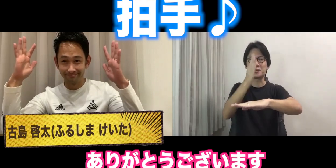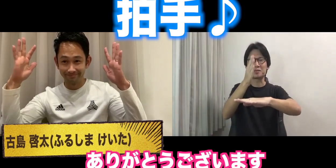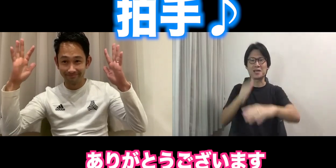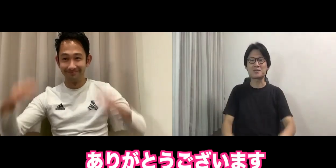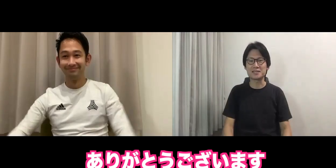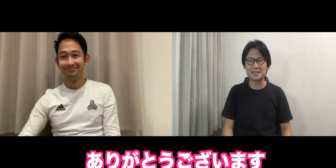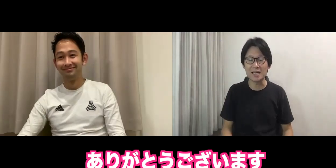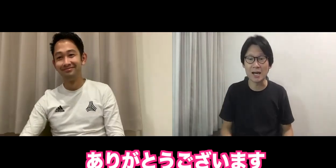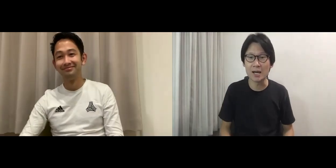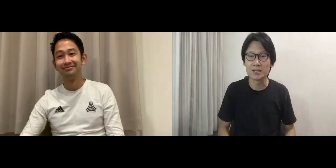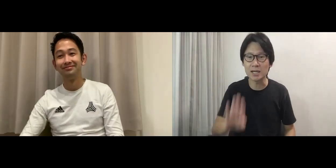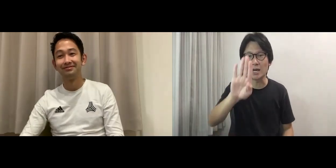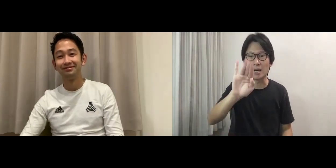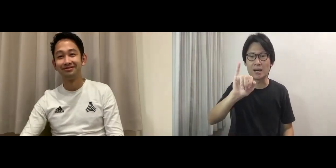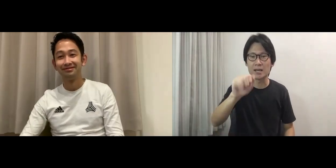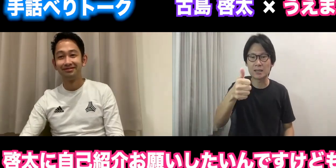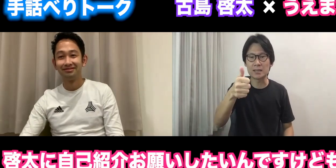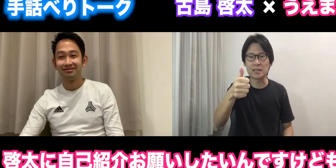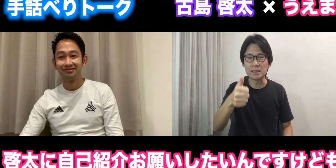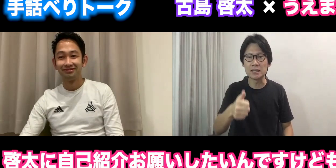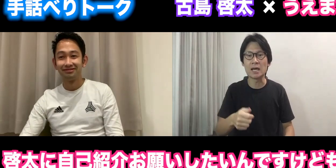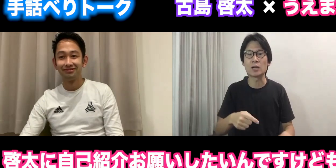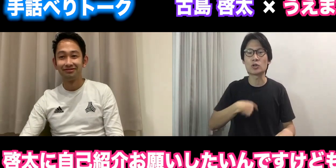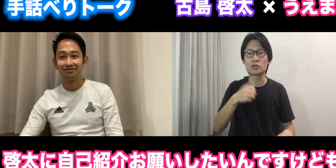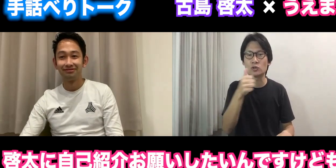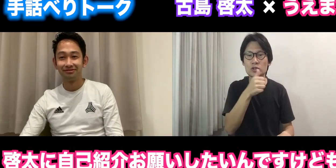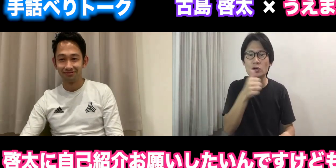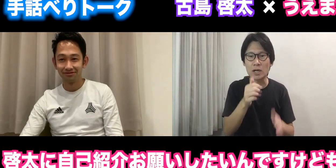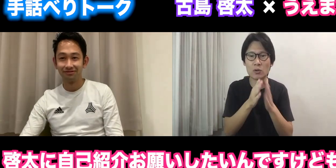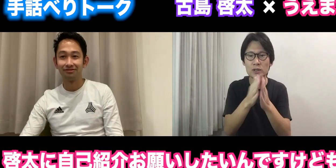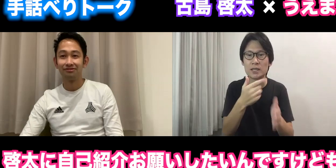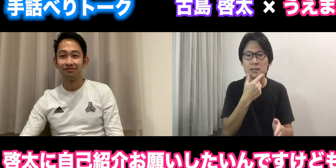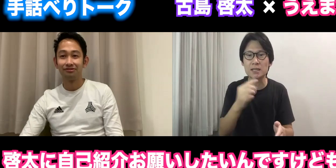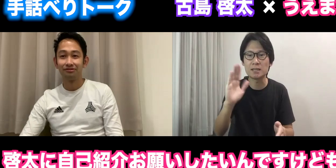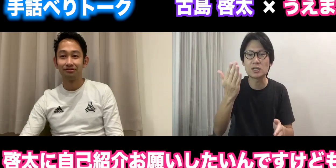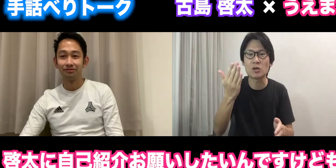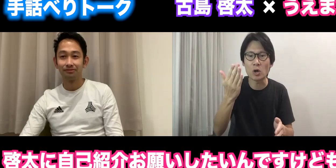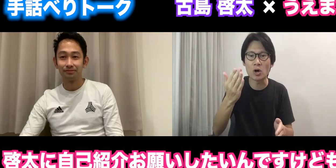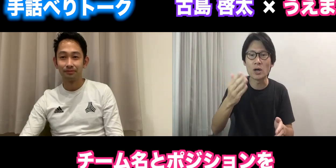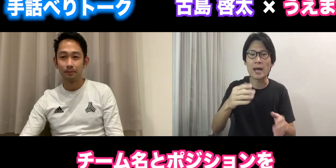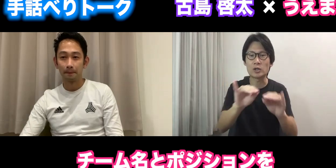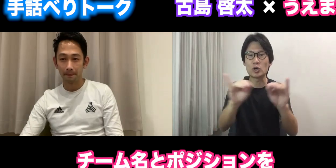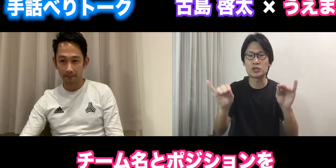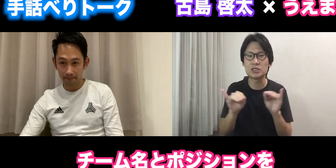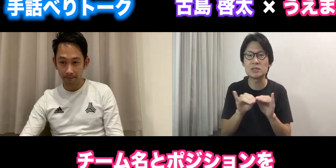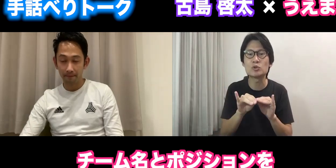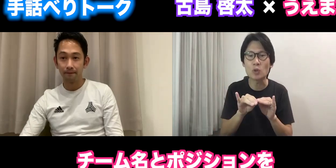ございますじゃあ啓太にあの自己紹介お願いしたいんですけども8チームと